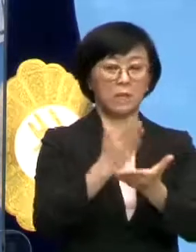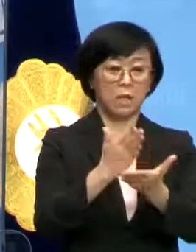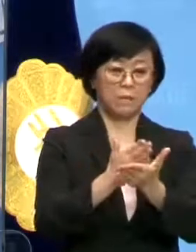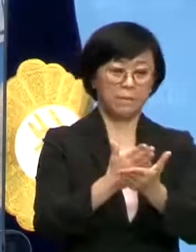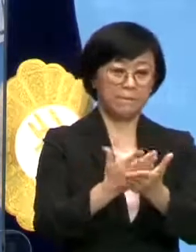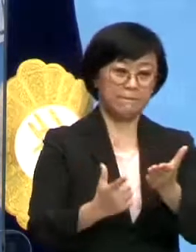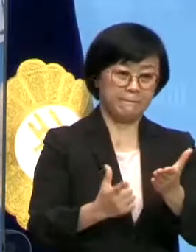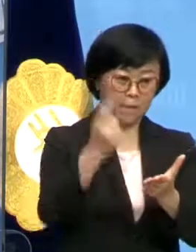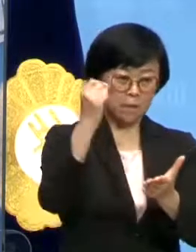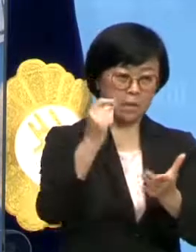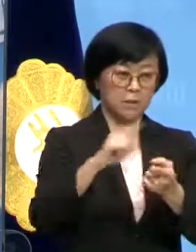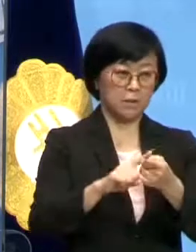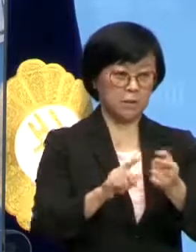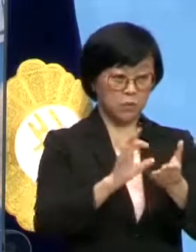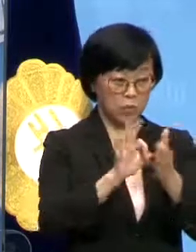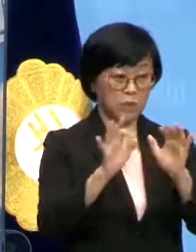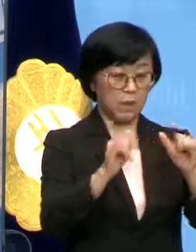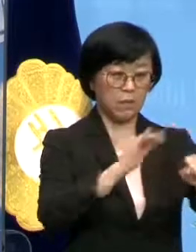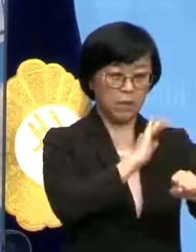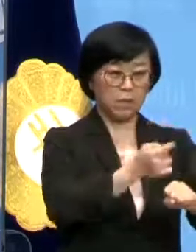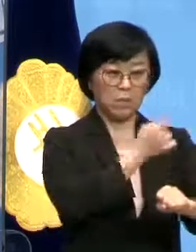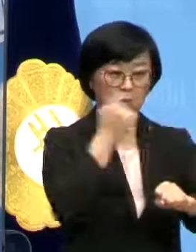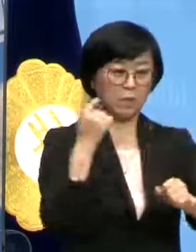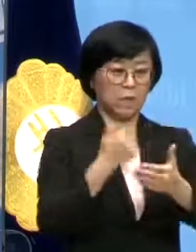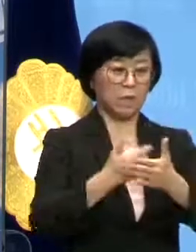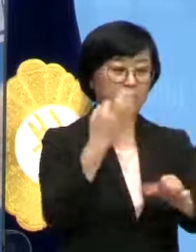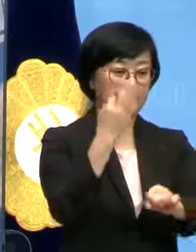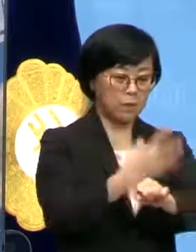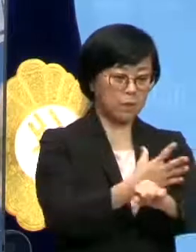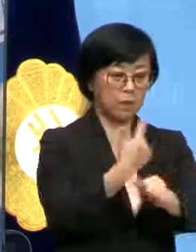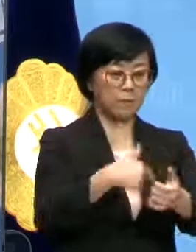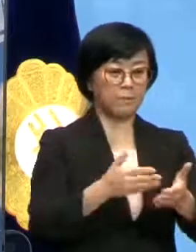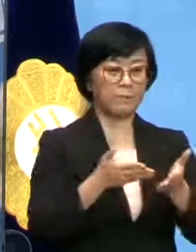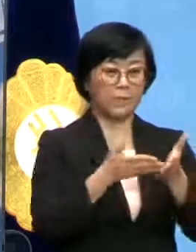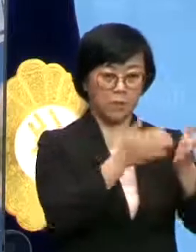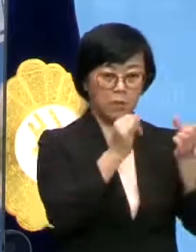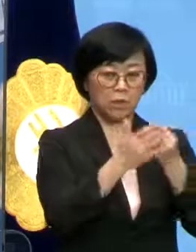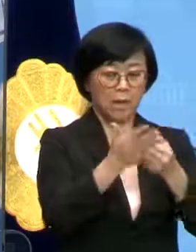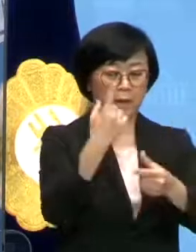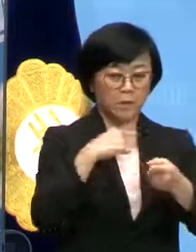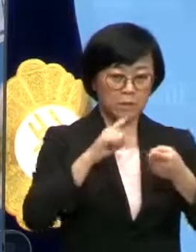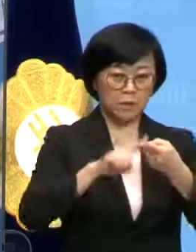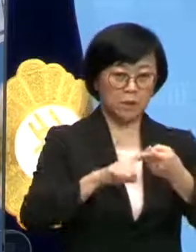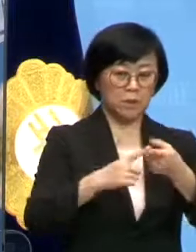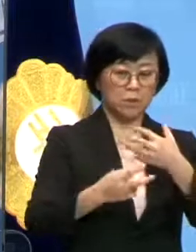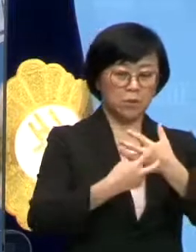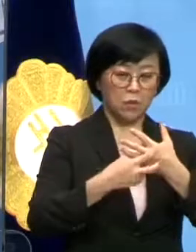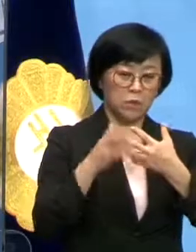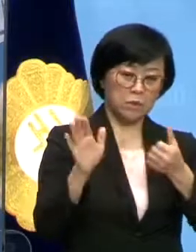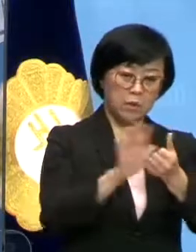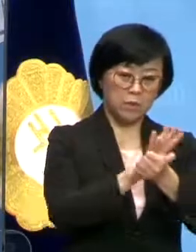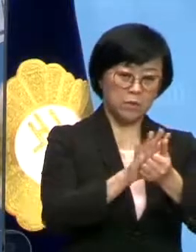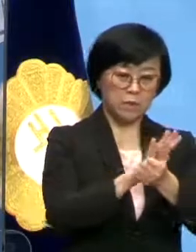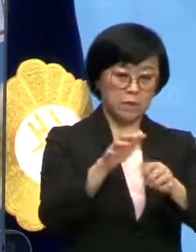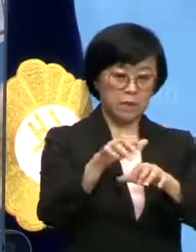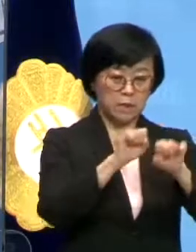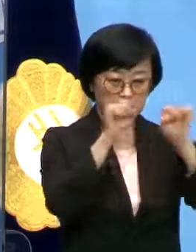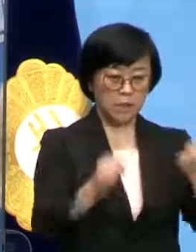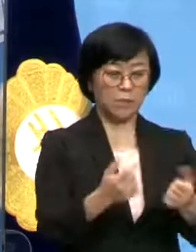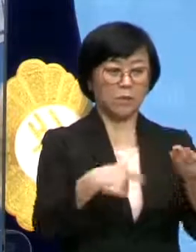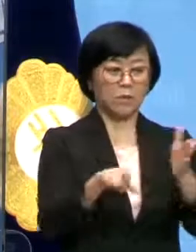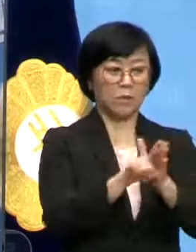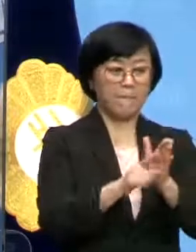하루빨리 소비자의 권리 보장과 편익 제거는 물론 합리적인 의료 서비스 시스템 확립을 위하여